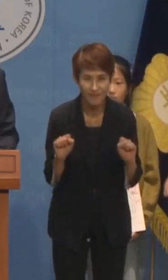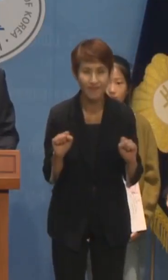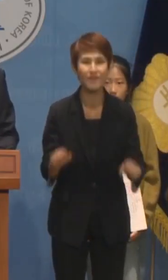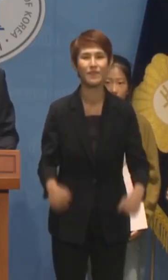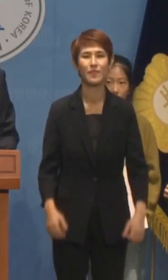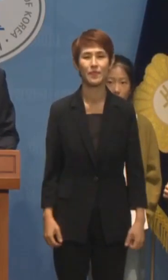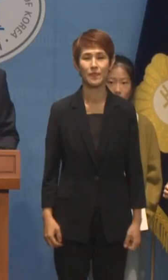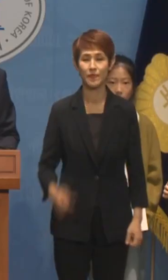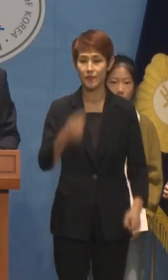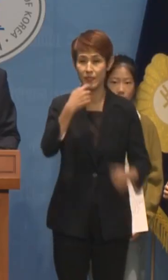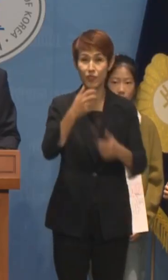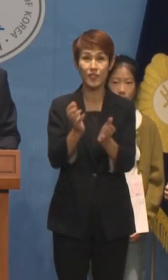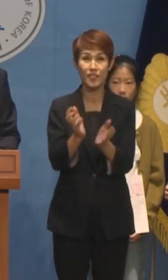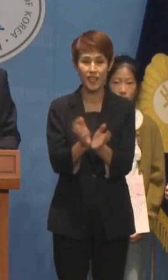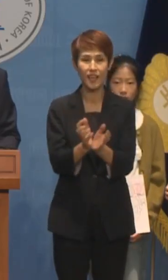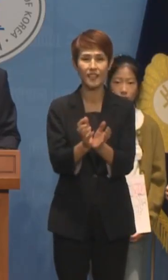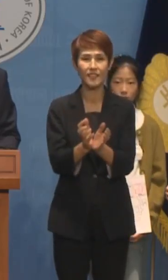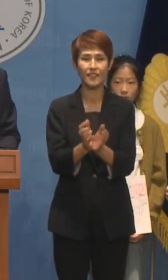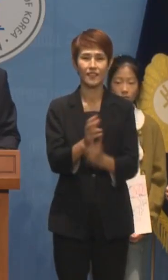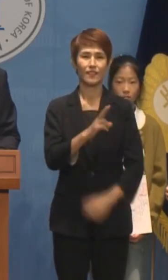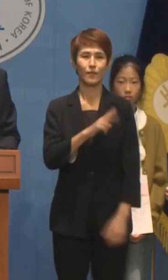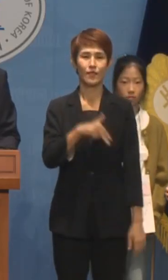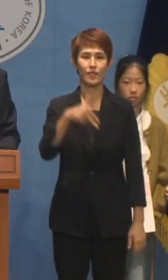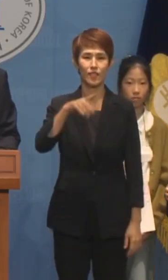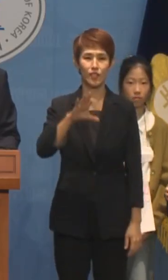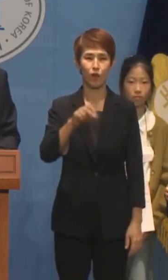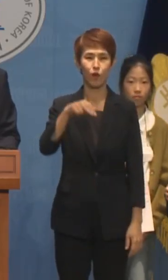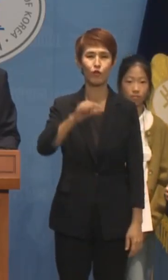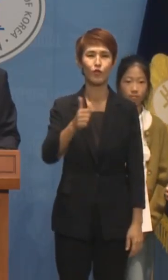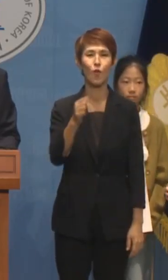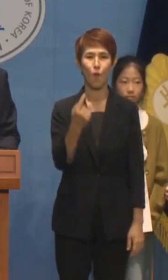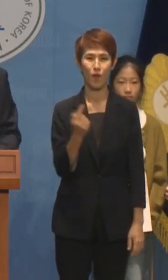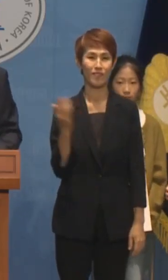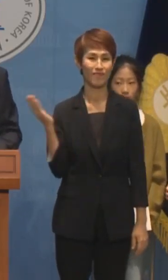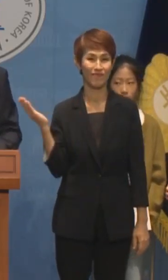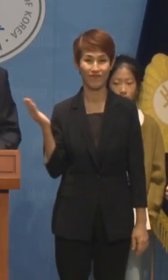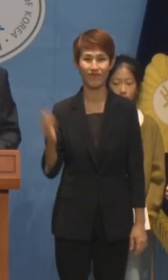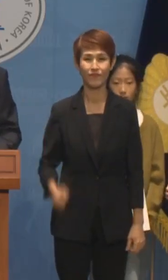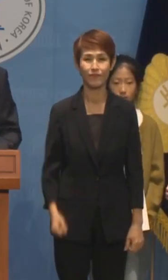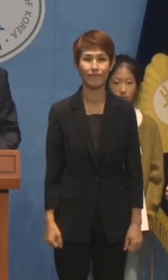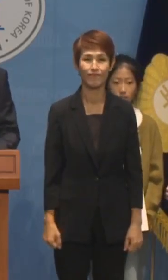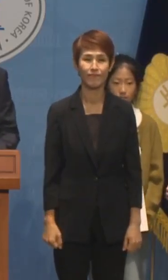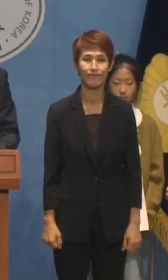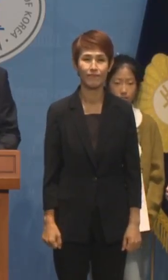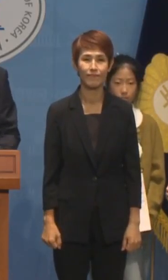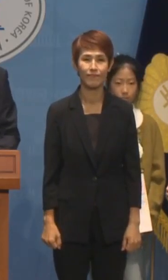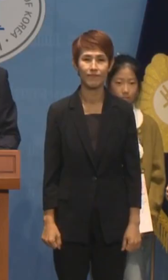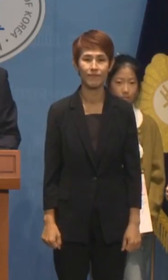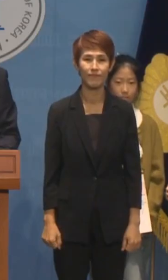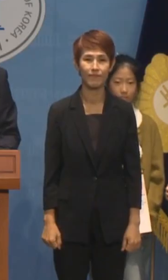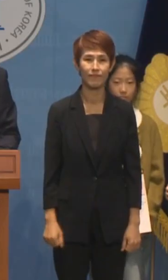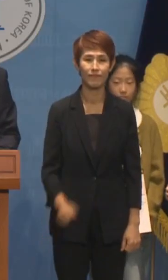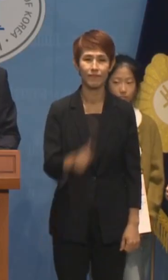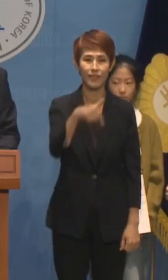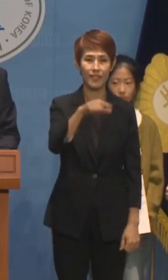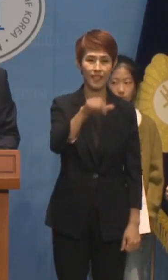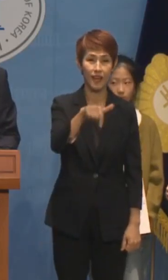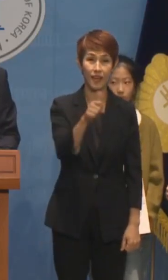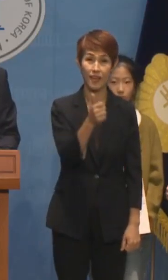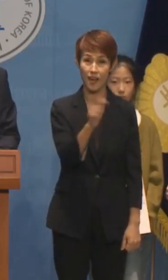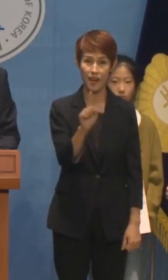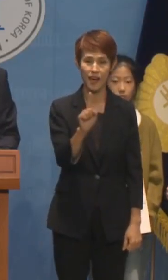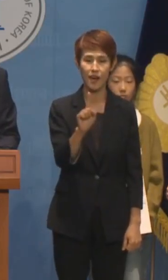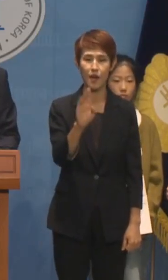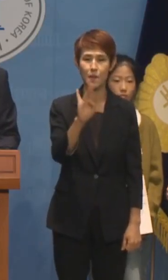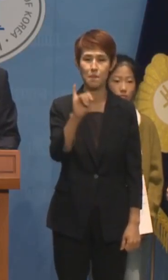안녕하십니까. 더불어민주당 광주 북구구 앞 정준호 의원입니다. 지금부터 일명 곽하 빛고울